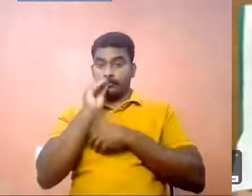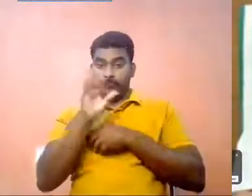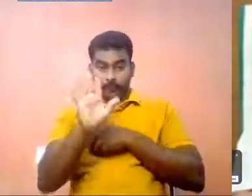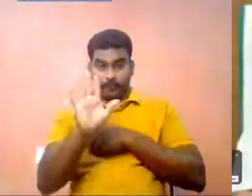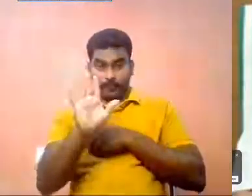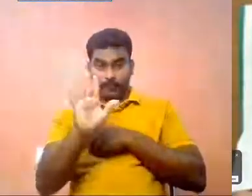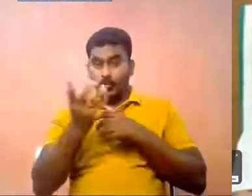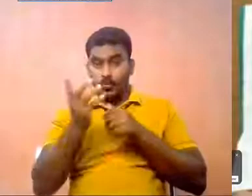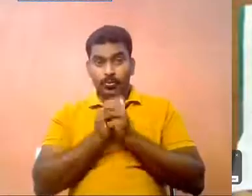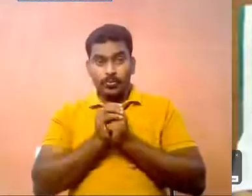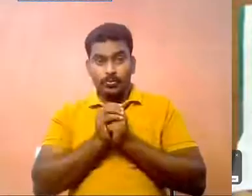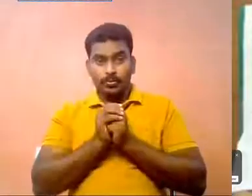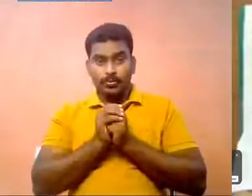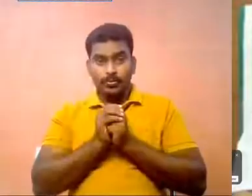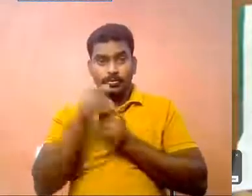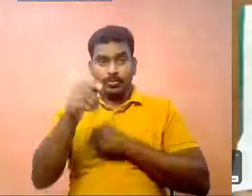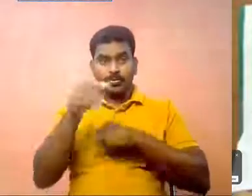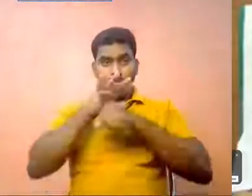കൊറോണ വൈറസ്